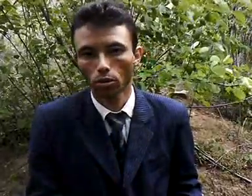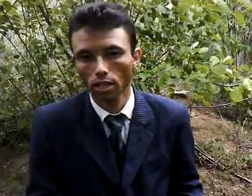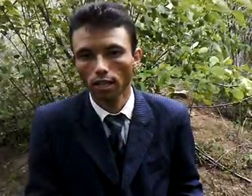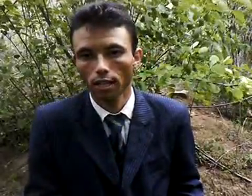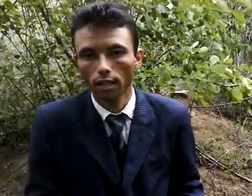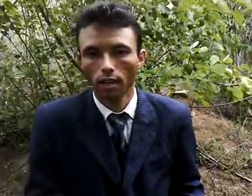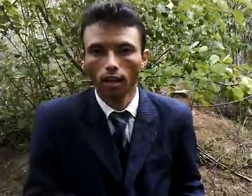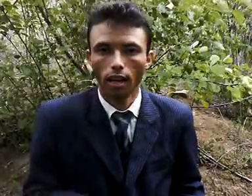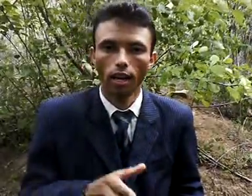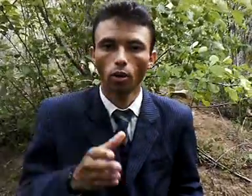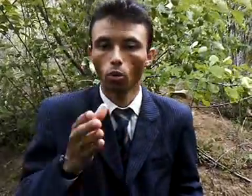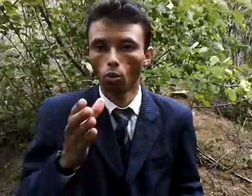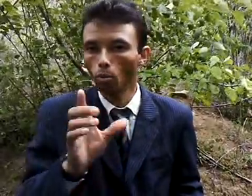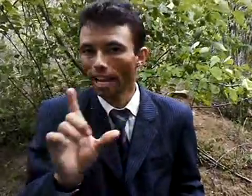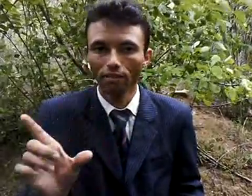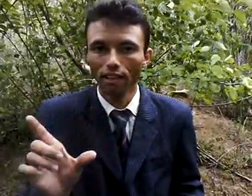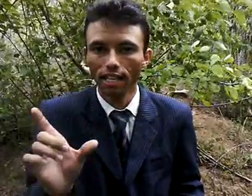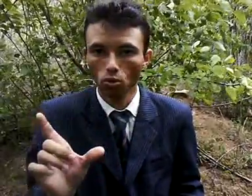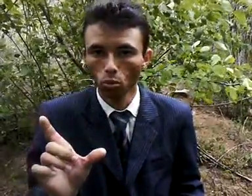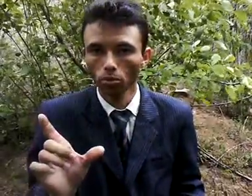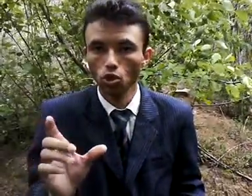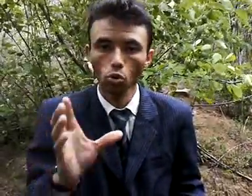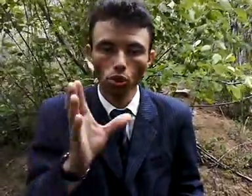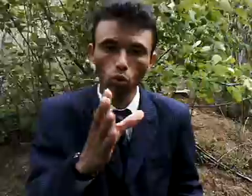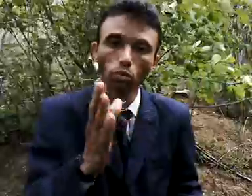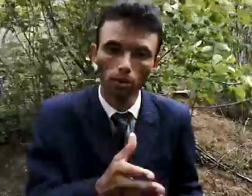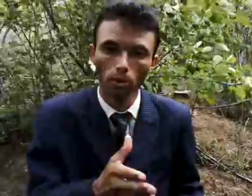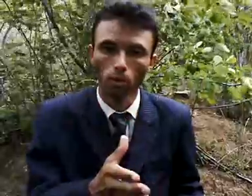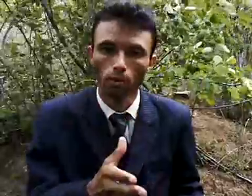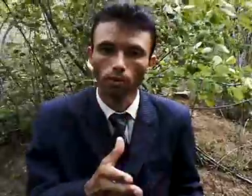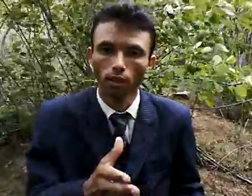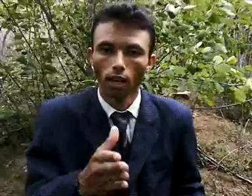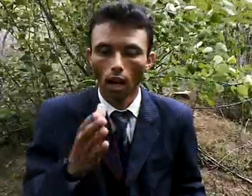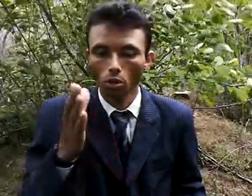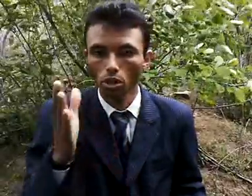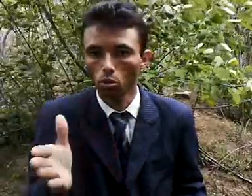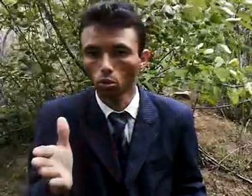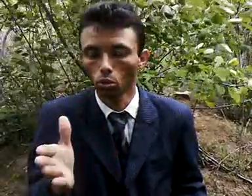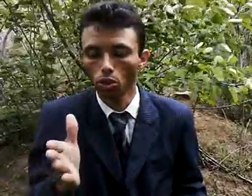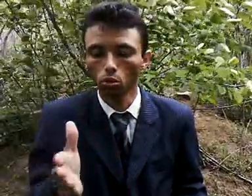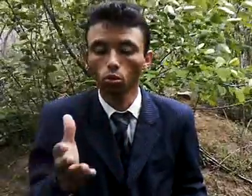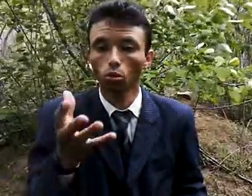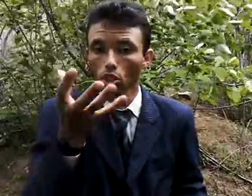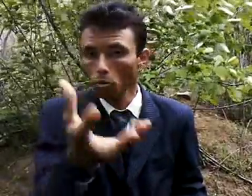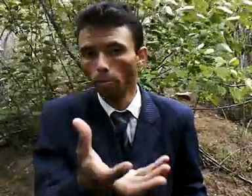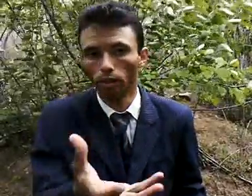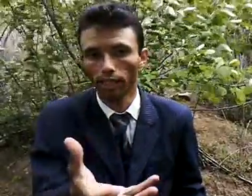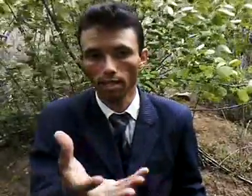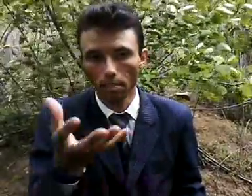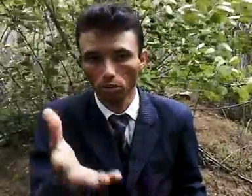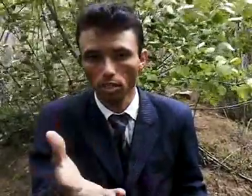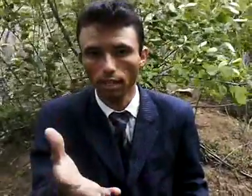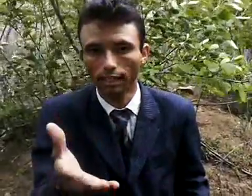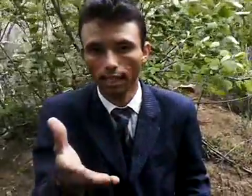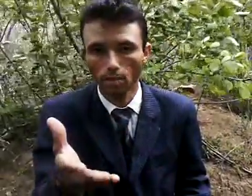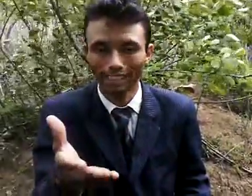você um breve resumo de um estudo bíblico. É um estudo de suma importância para você,